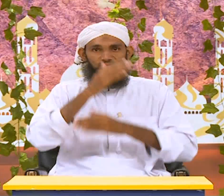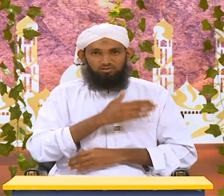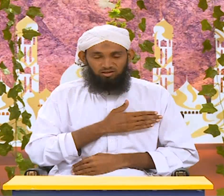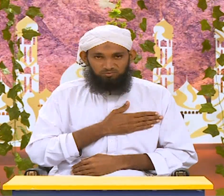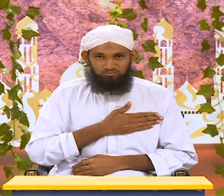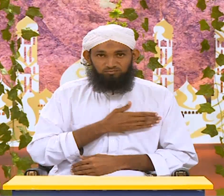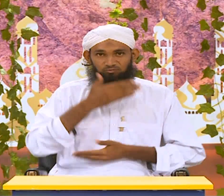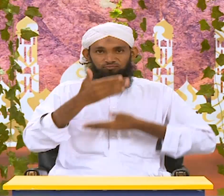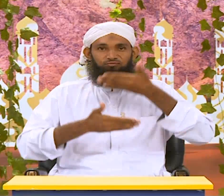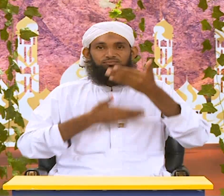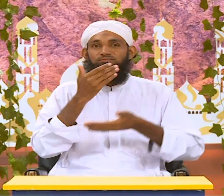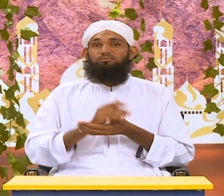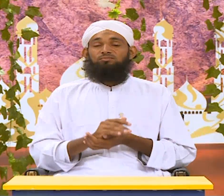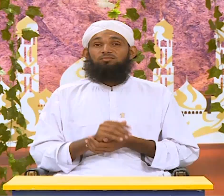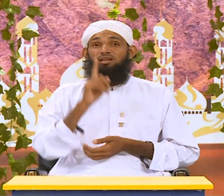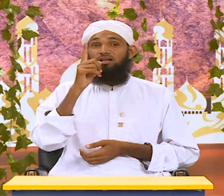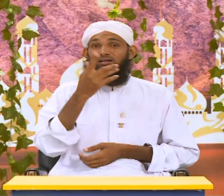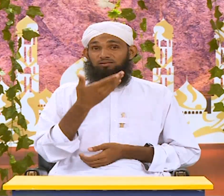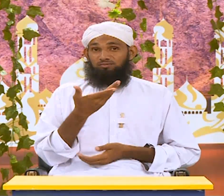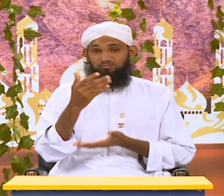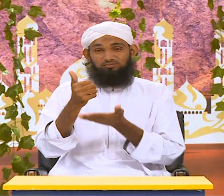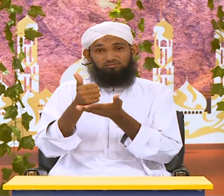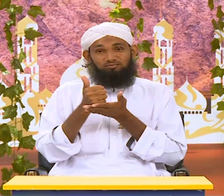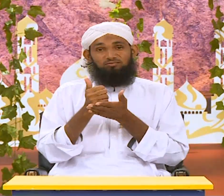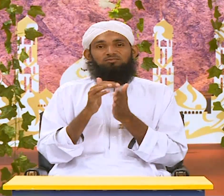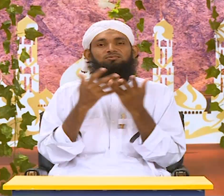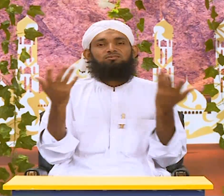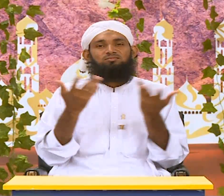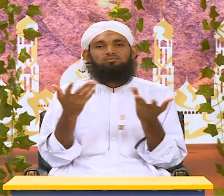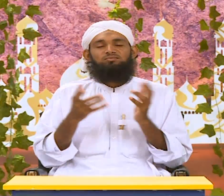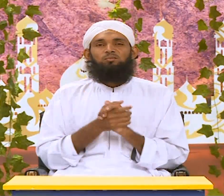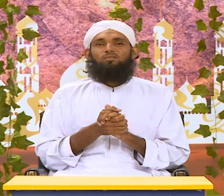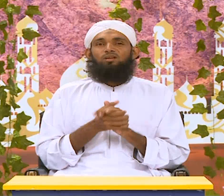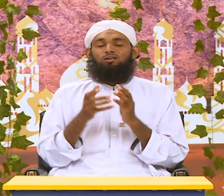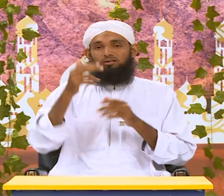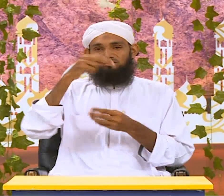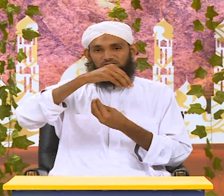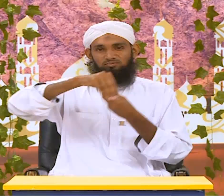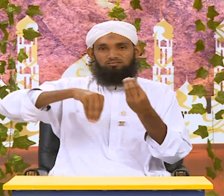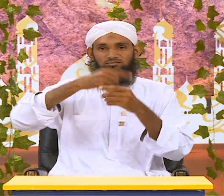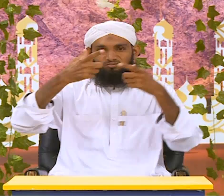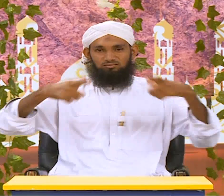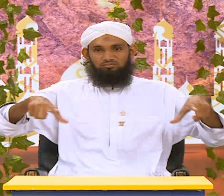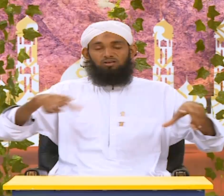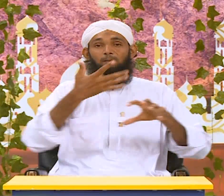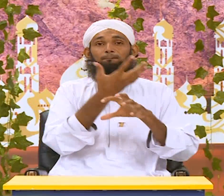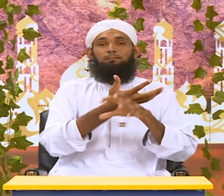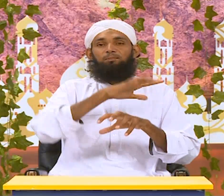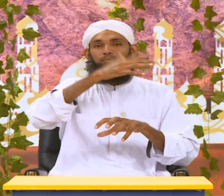وصحبہ وسلم نے فرمایا، میرے رب نے میرے لیے یہ پیش فرمایا کہ میرے واسطے مکہ مکرمہ کے پہاڑوں کو سونے کا بنا دیا جائے،